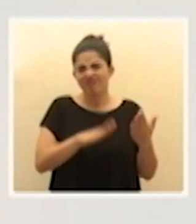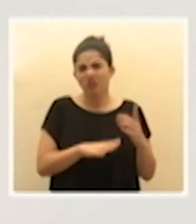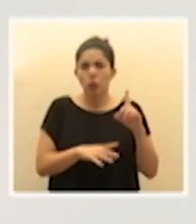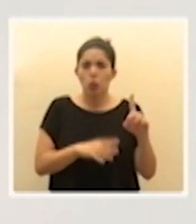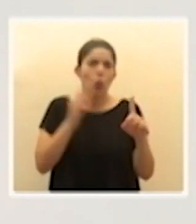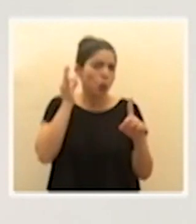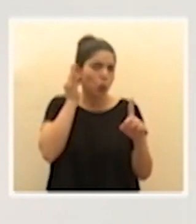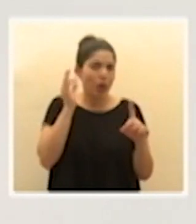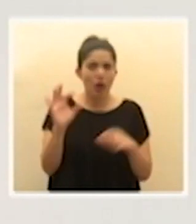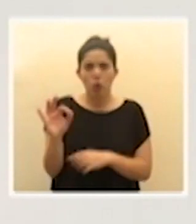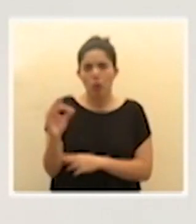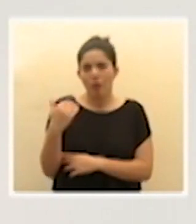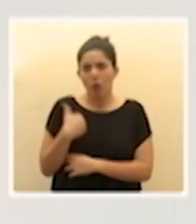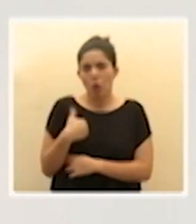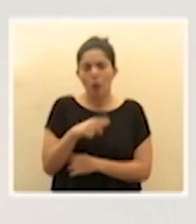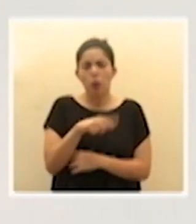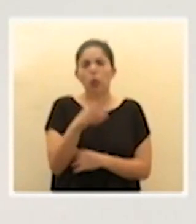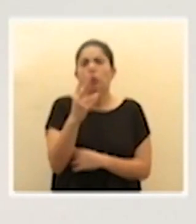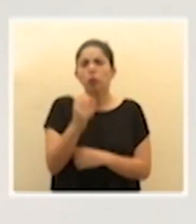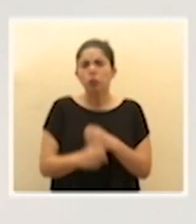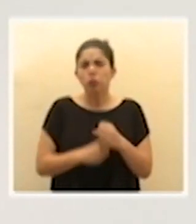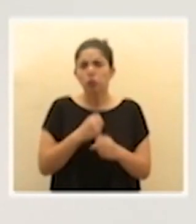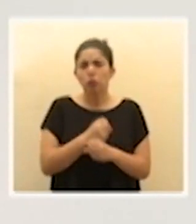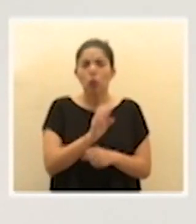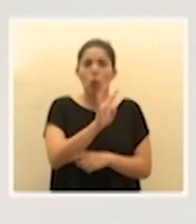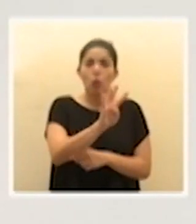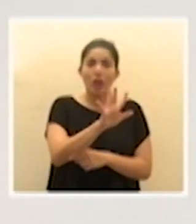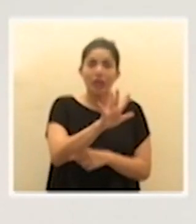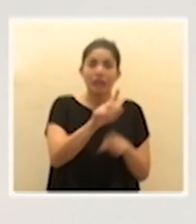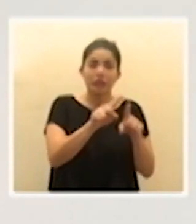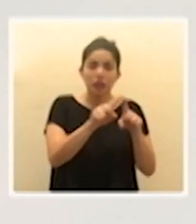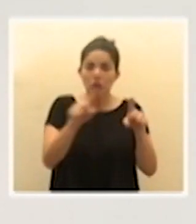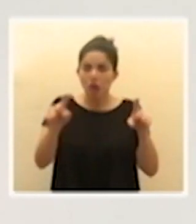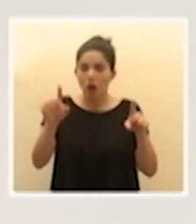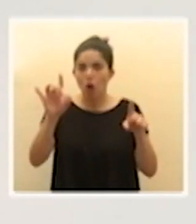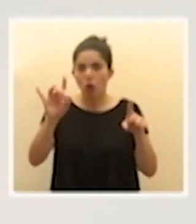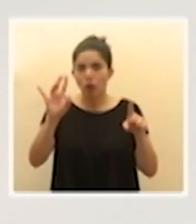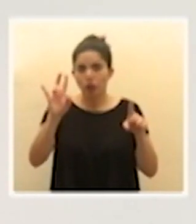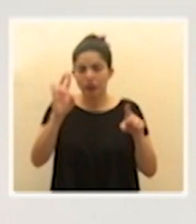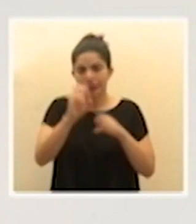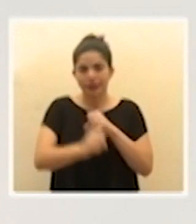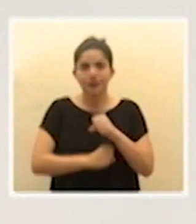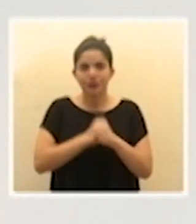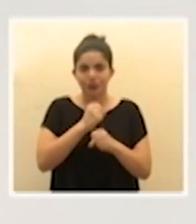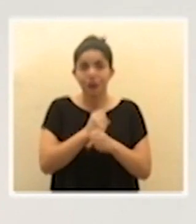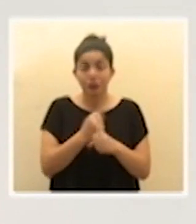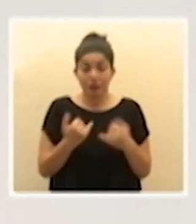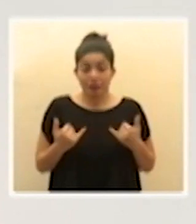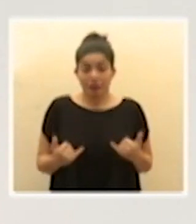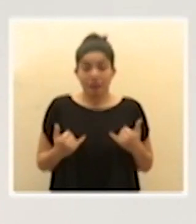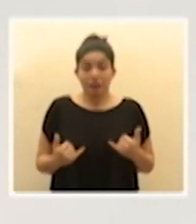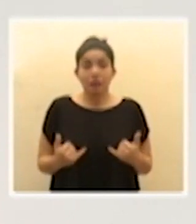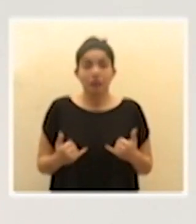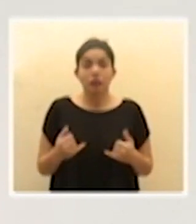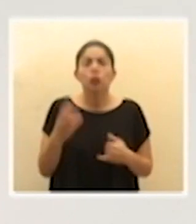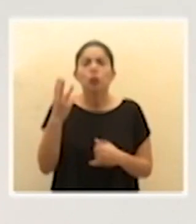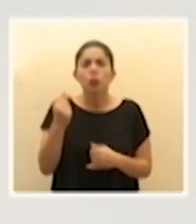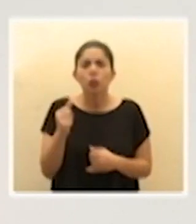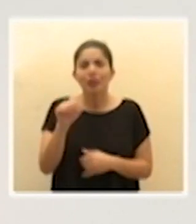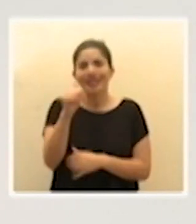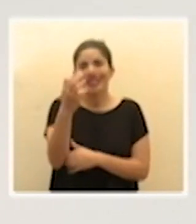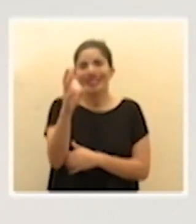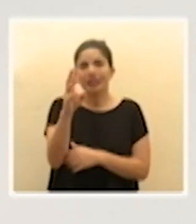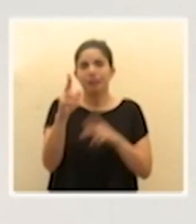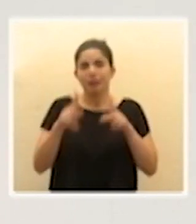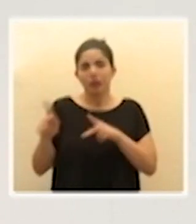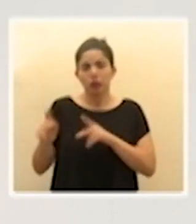mujer y 9 hombres. El rango de edad va desde los 45 hasta los 87 años. En este momento se encuentran 16 personas